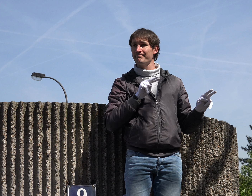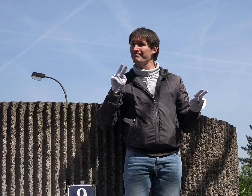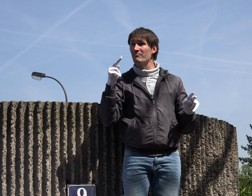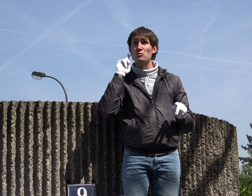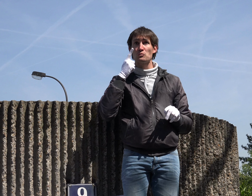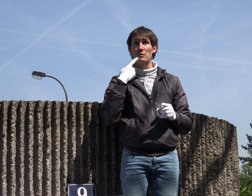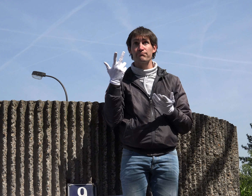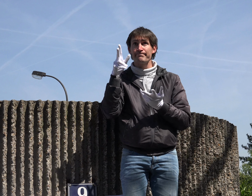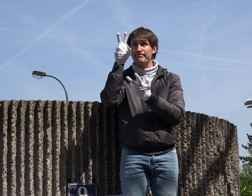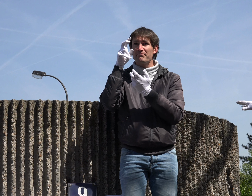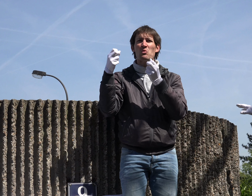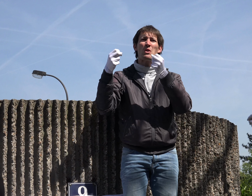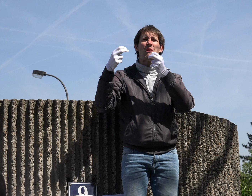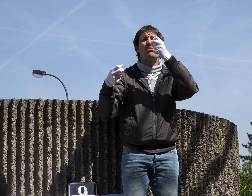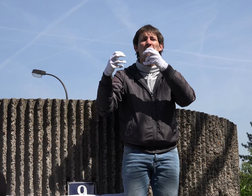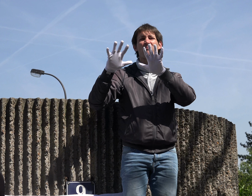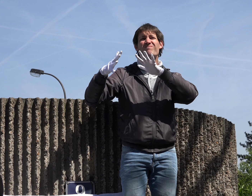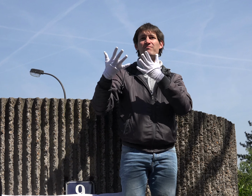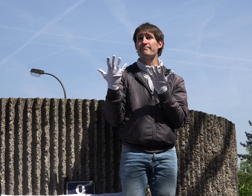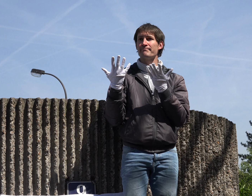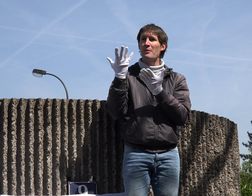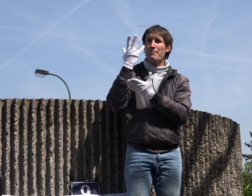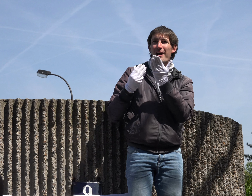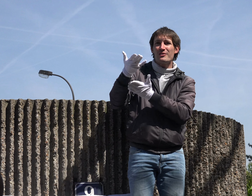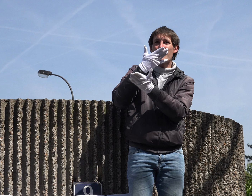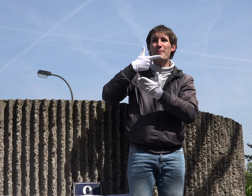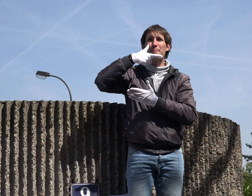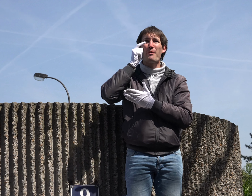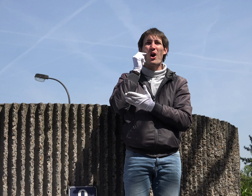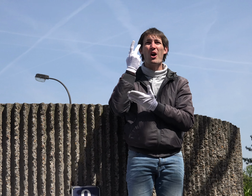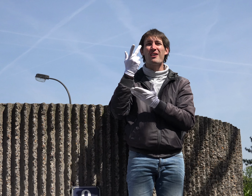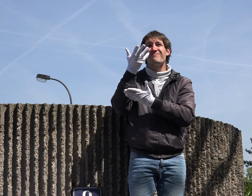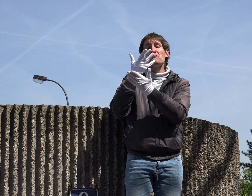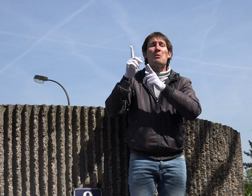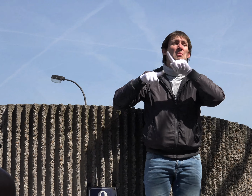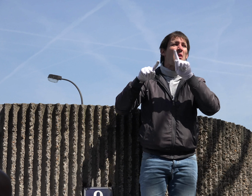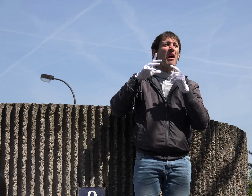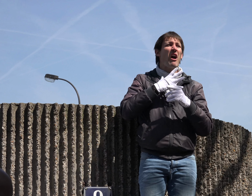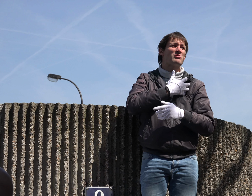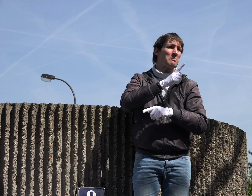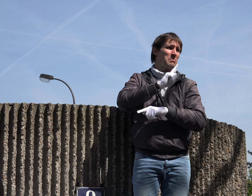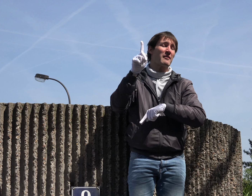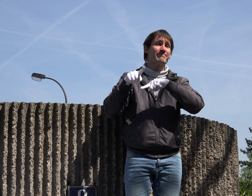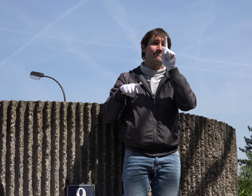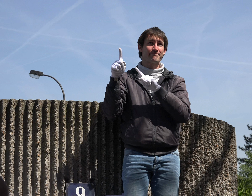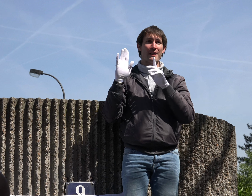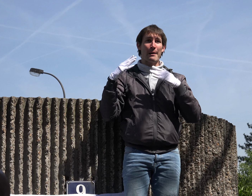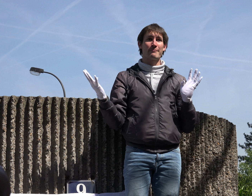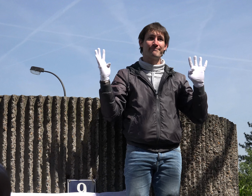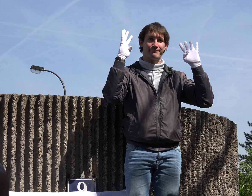communiquer, être autonomes, etc. Les sourds, au niveau du sous-titrage, bon voilà, c'est pas forcément terrible, il n'y a pas forcément d'échange